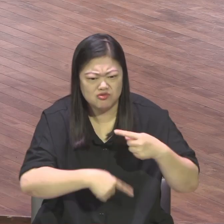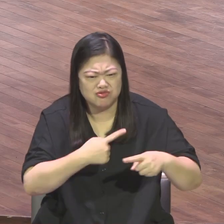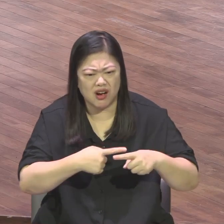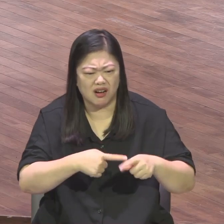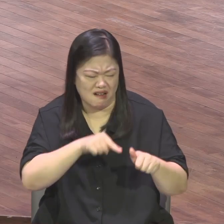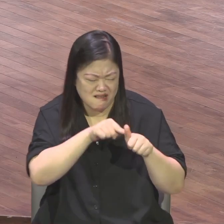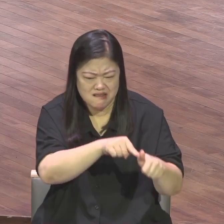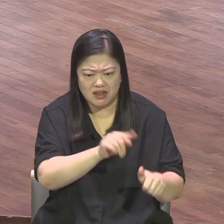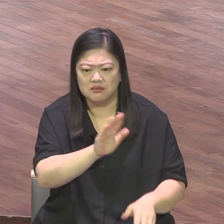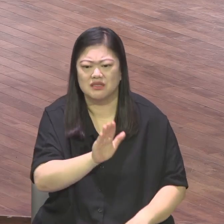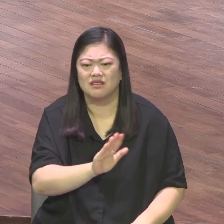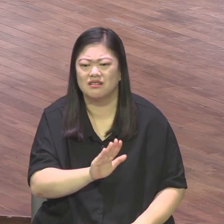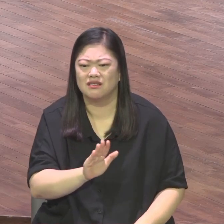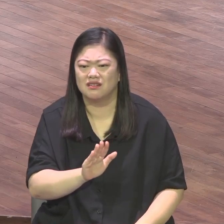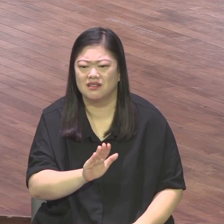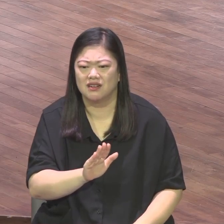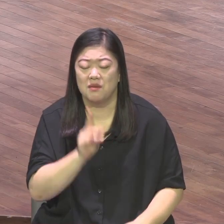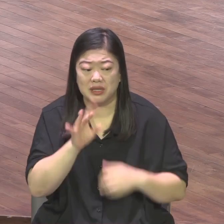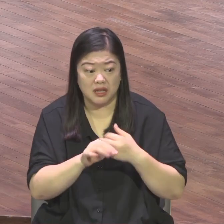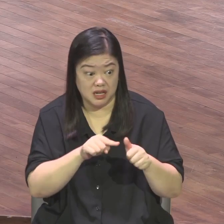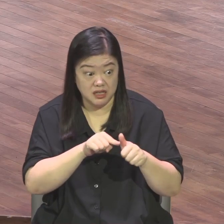이 거부반응이 확 옵니다.